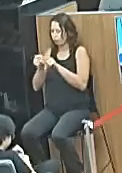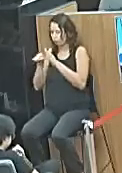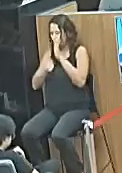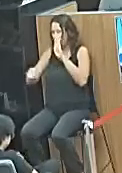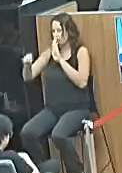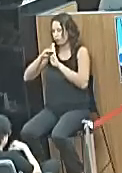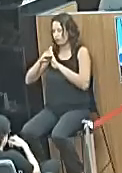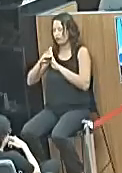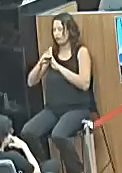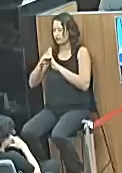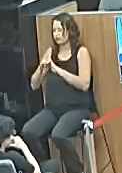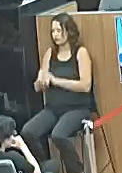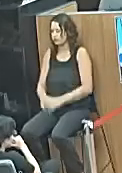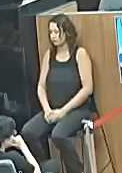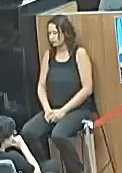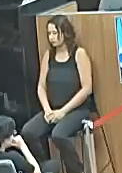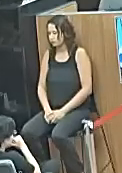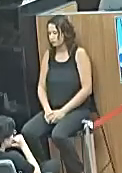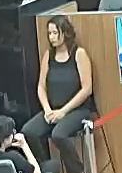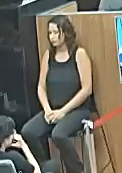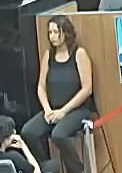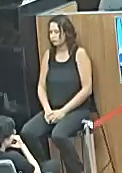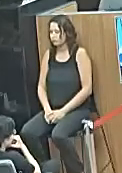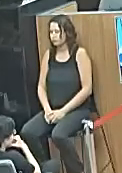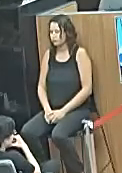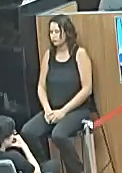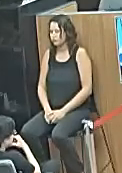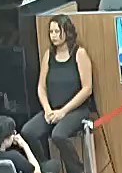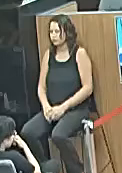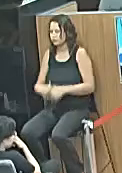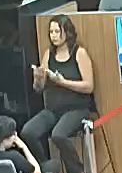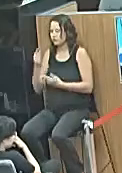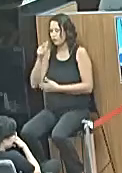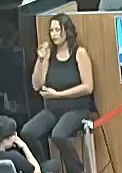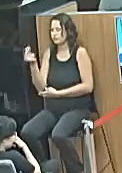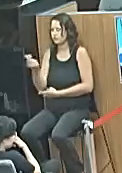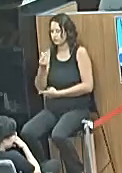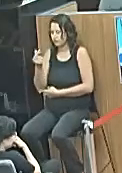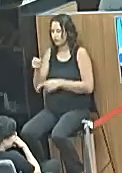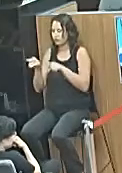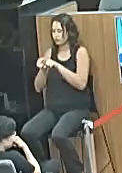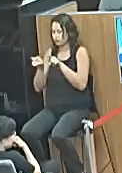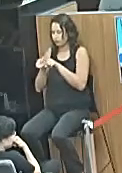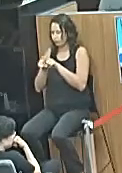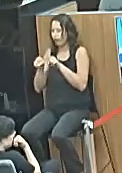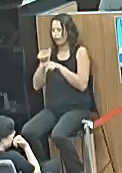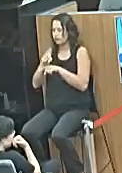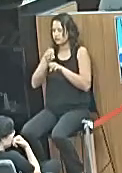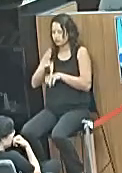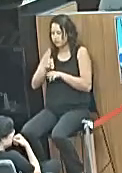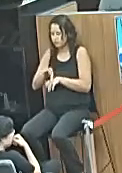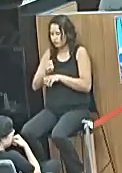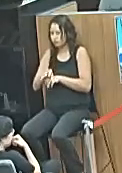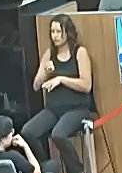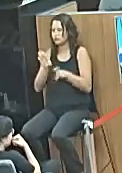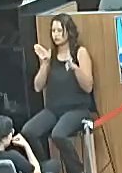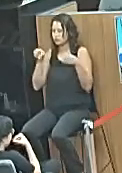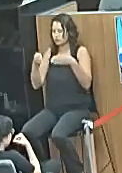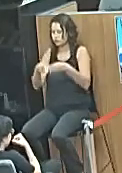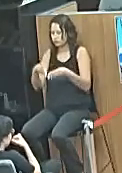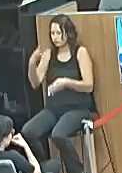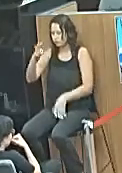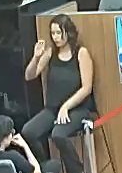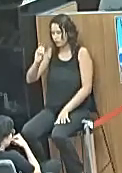ao vencimento básico os valores solicitados também serão aplicados às medicações exclusivas que passaram de